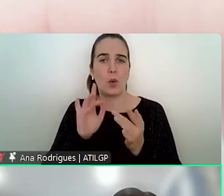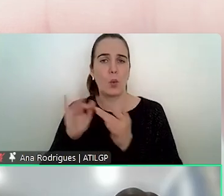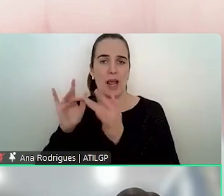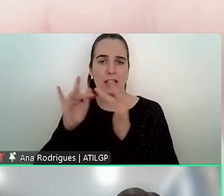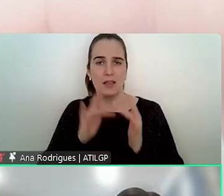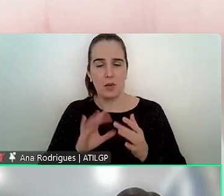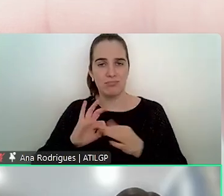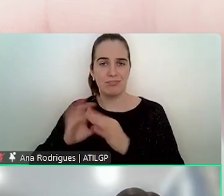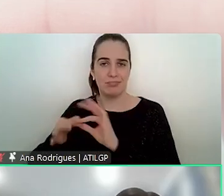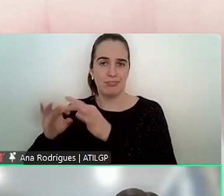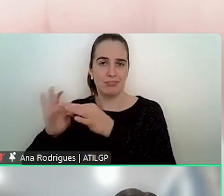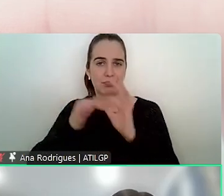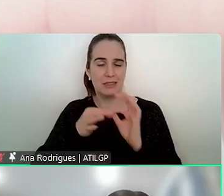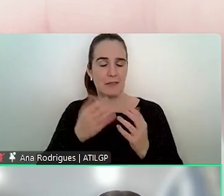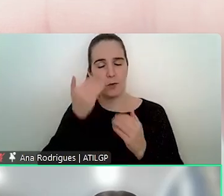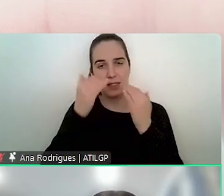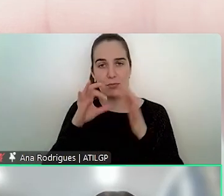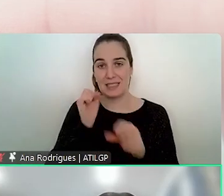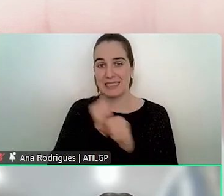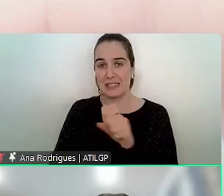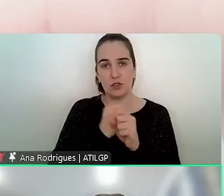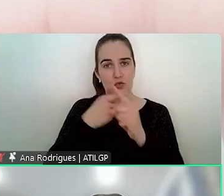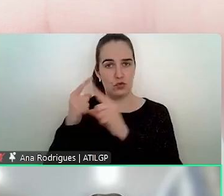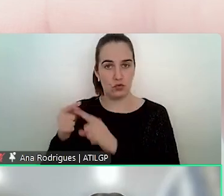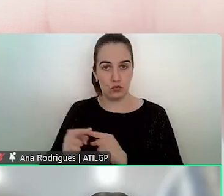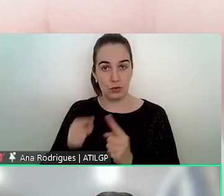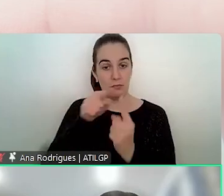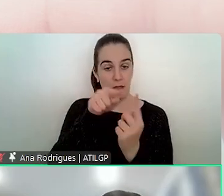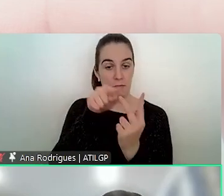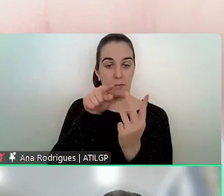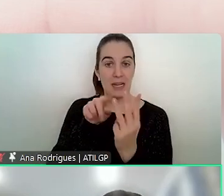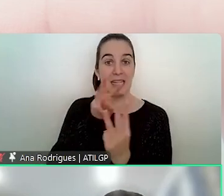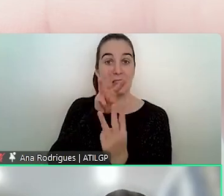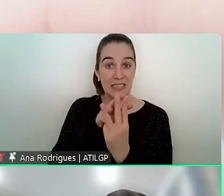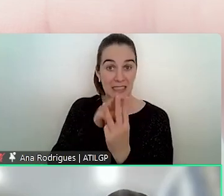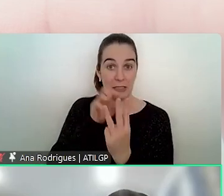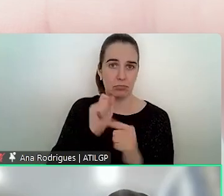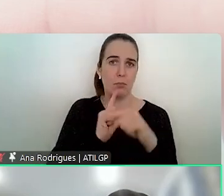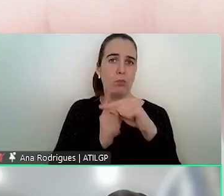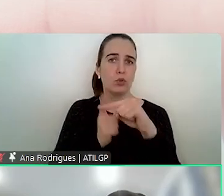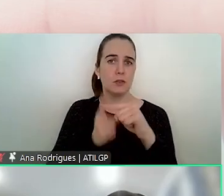dados, que, apesar de positivos, não eram exatamente administração aberta.